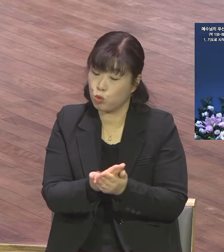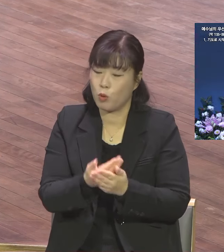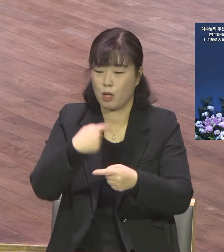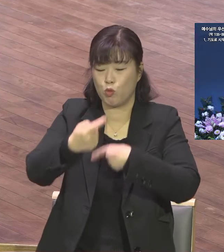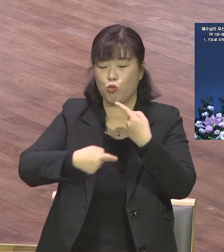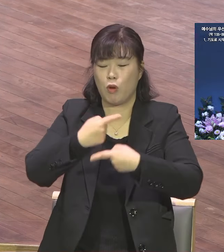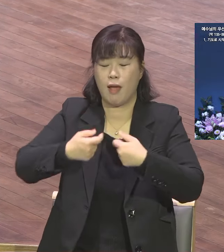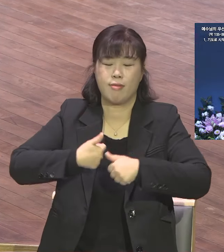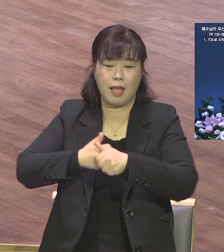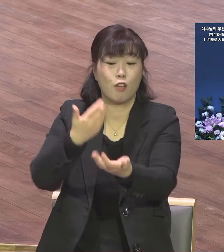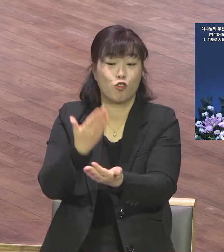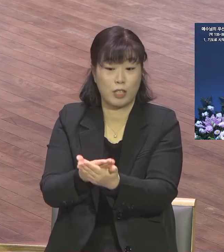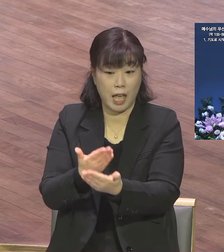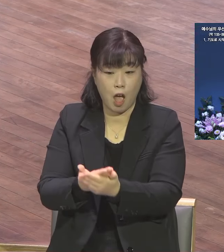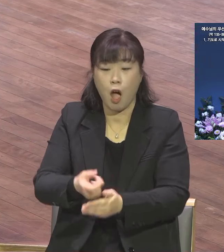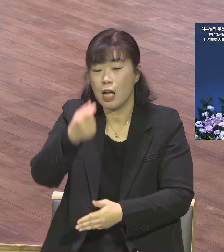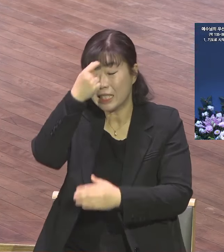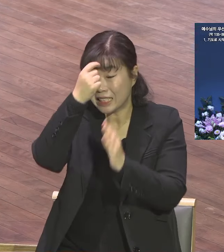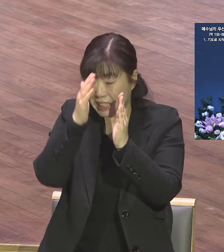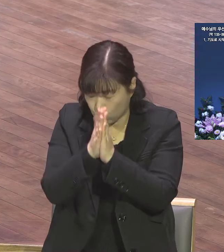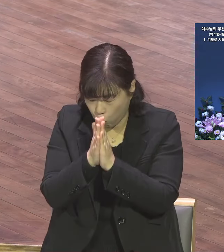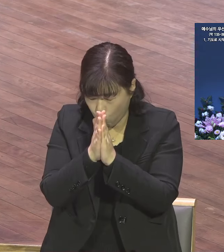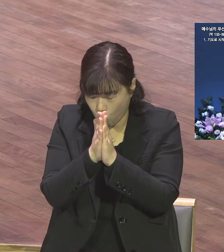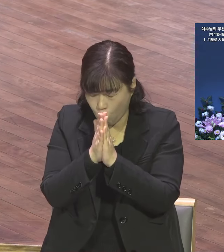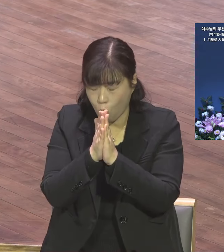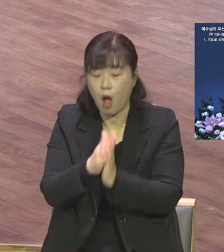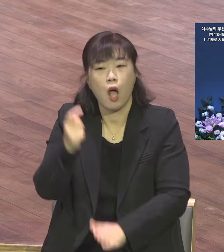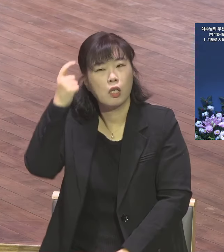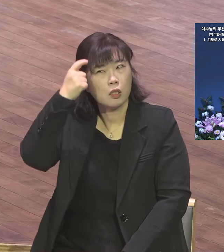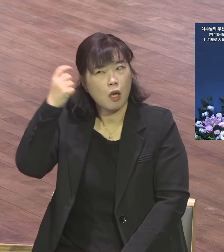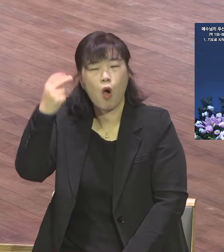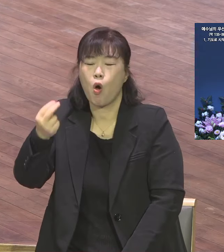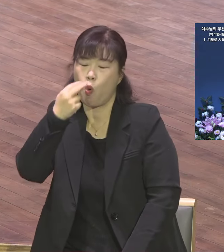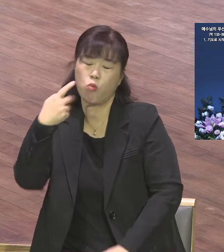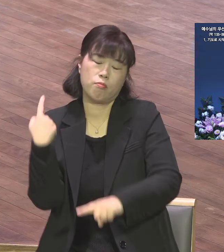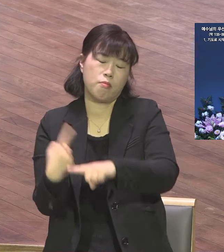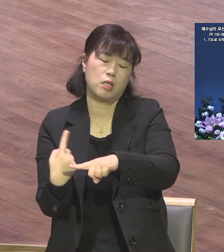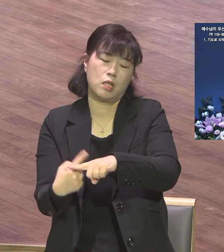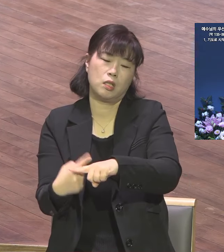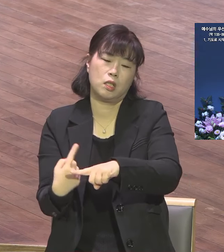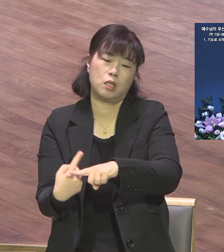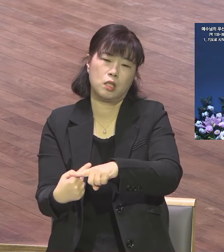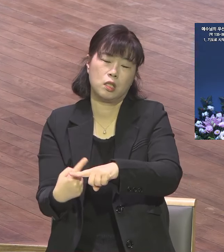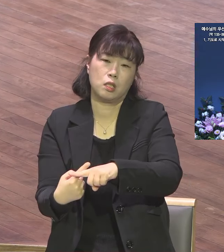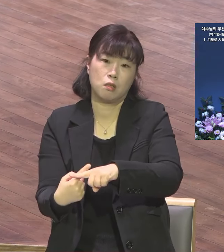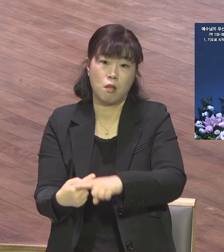죽어요. 기도 없으면 죽는다니까 그 영혼이.